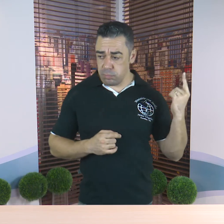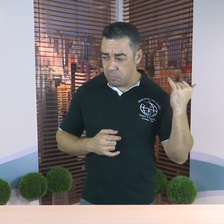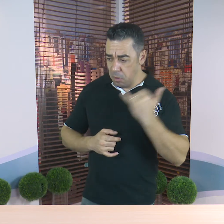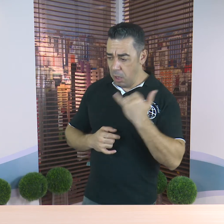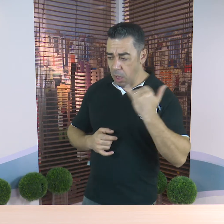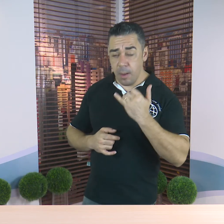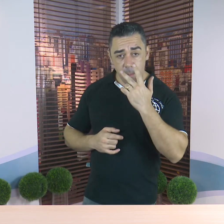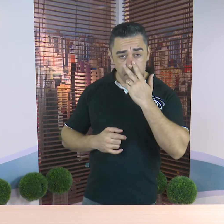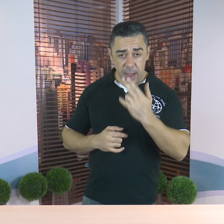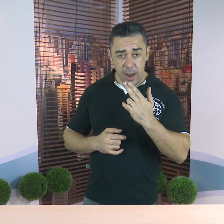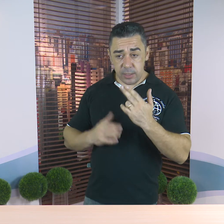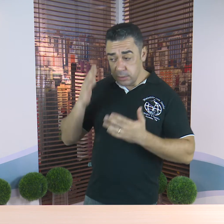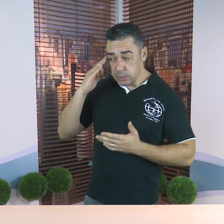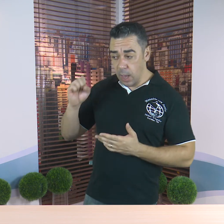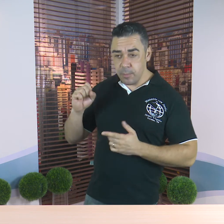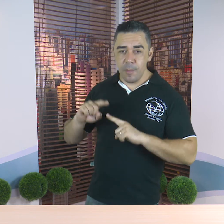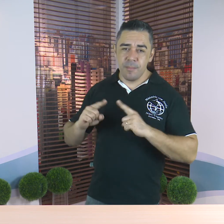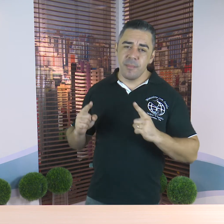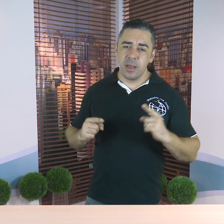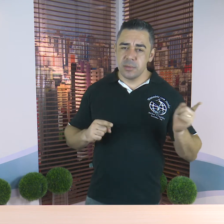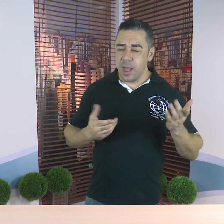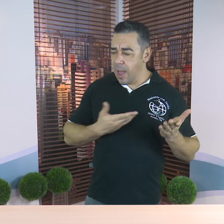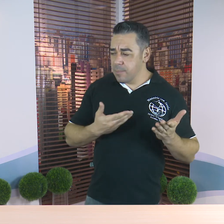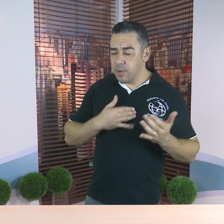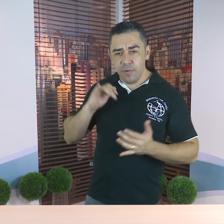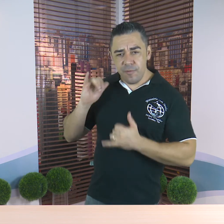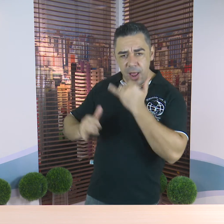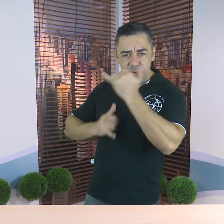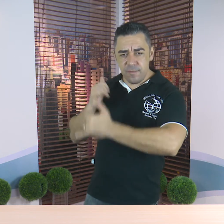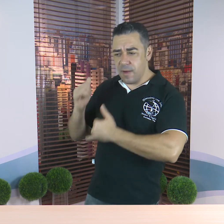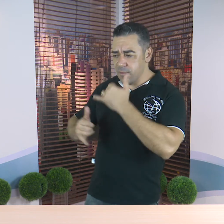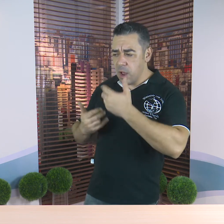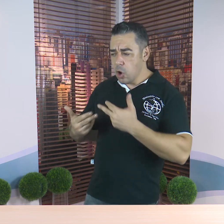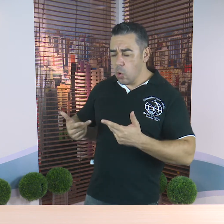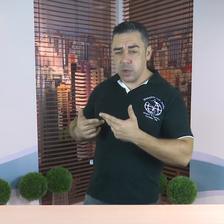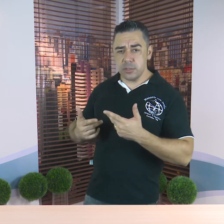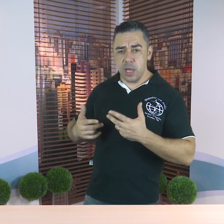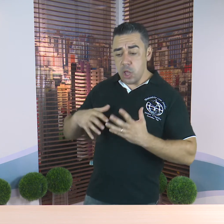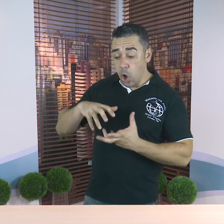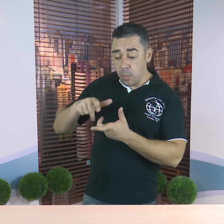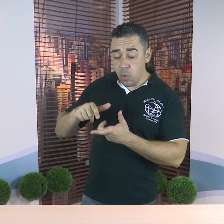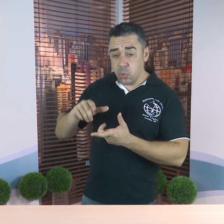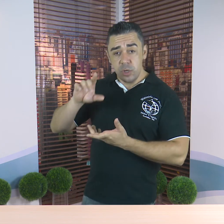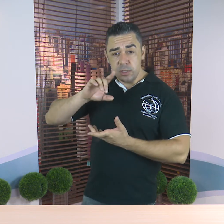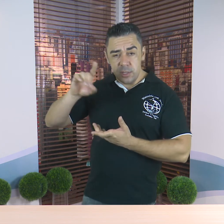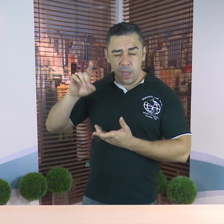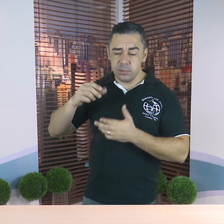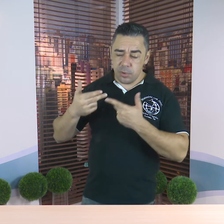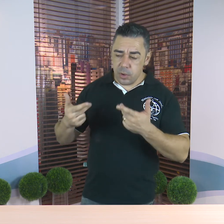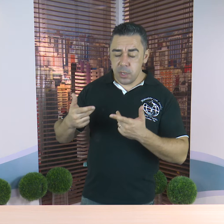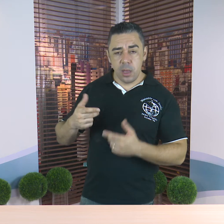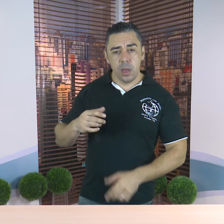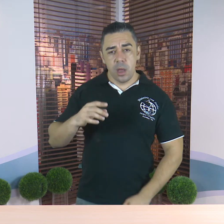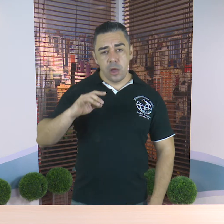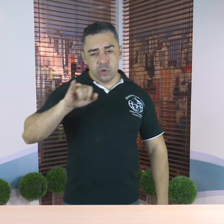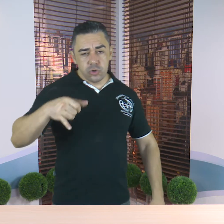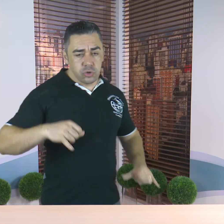mesmo tempo, as palavras de Bildade sobre a ordem divina do mundo dão a Jó a ocasião de expressar a sua